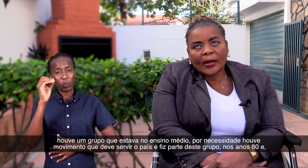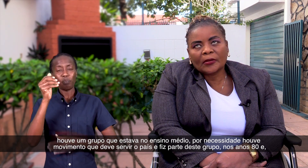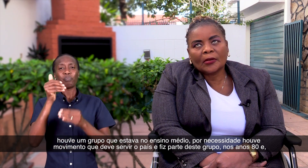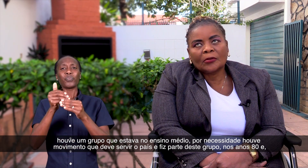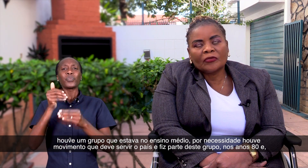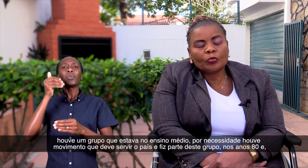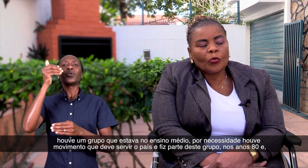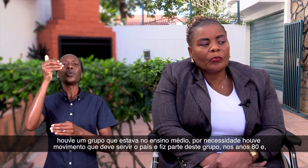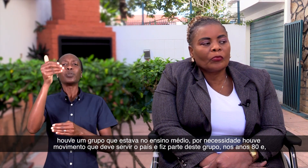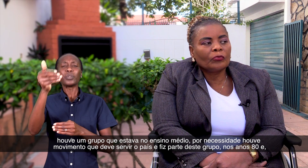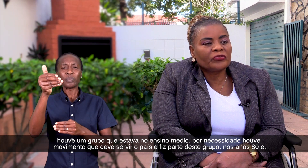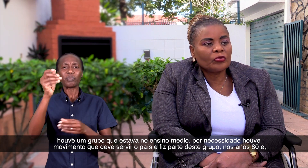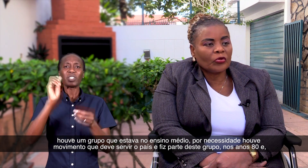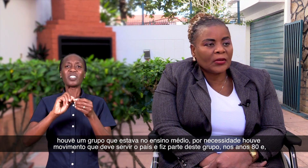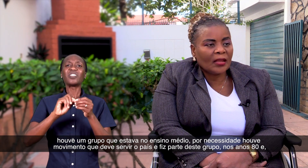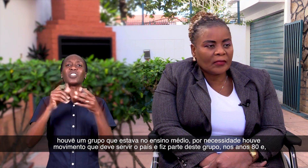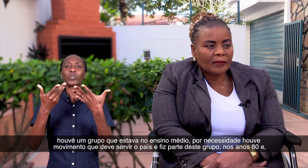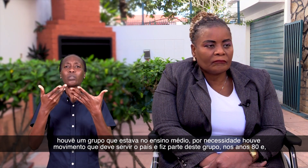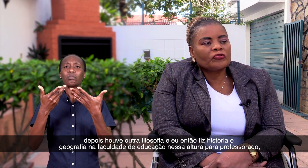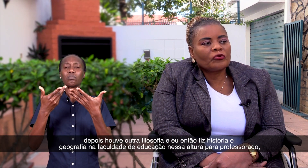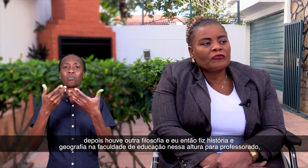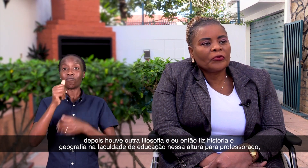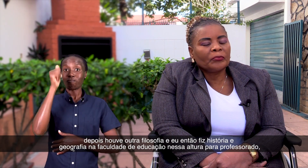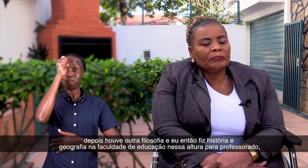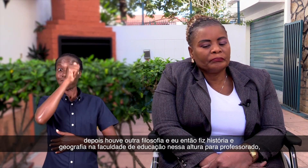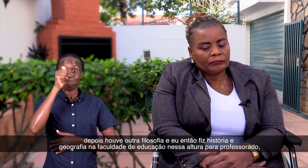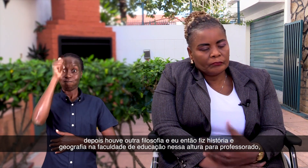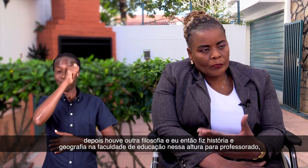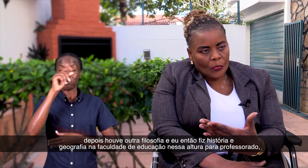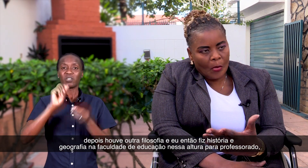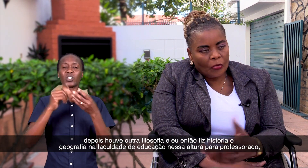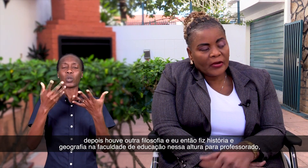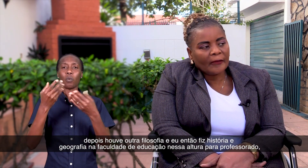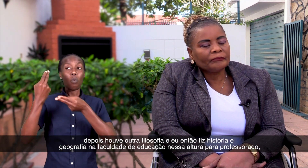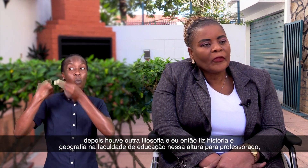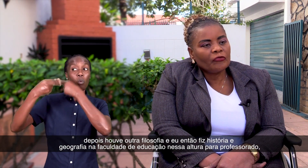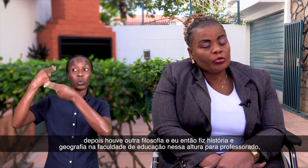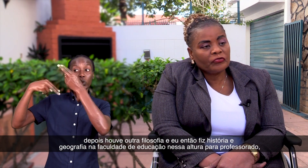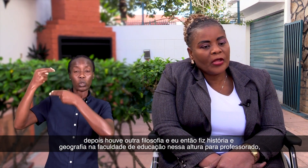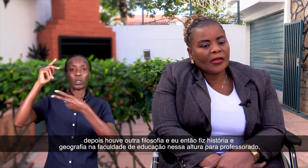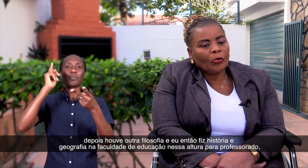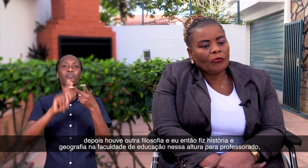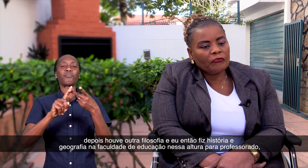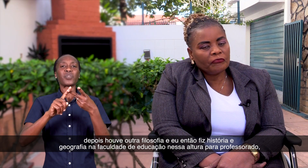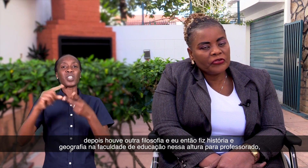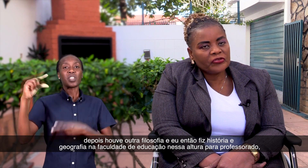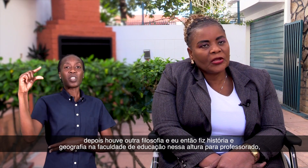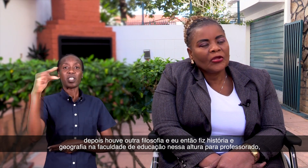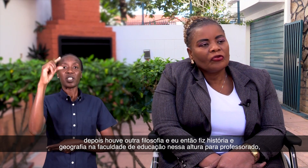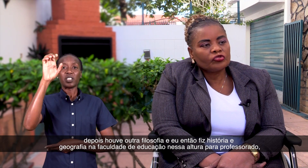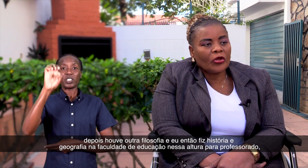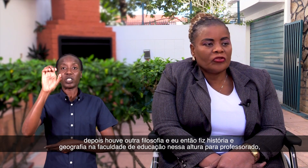fiz parte desse grupo nos anos 80. Depois houve uma outra filosofia, então eu